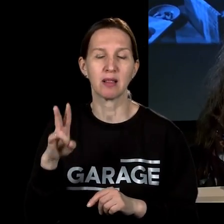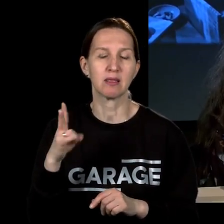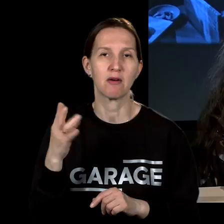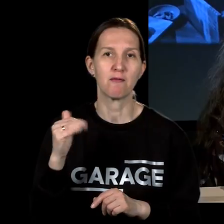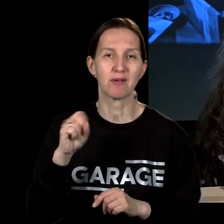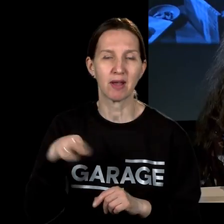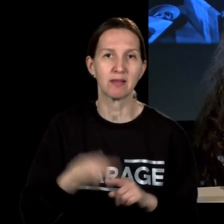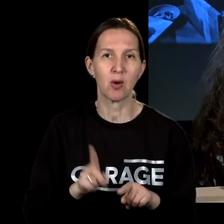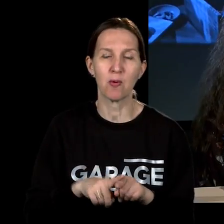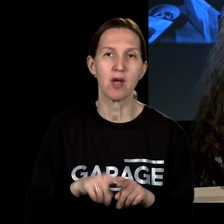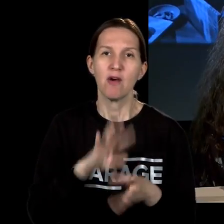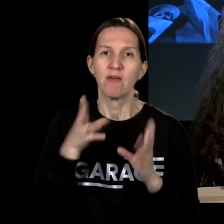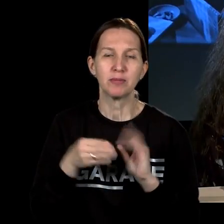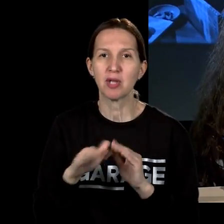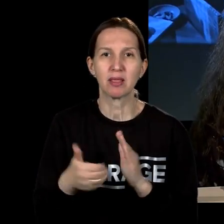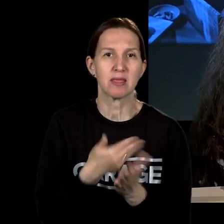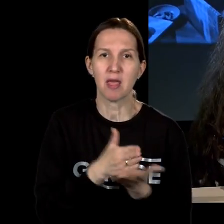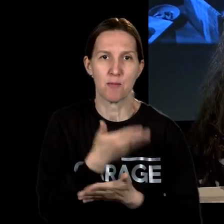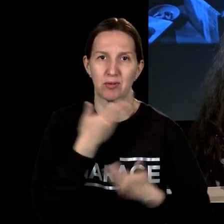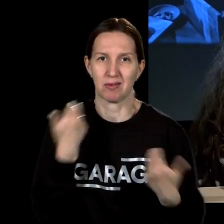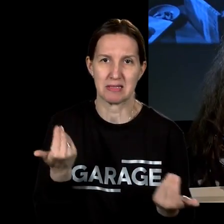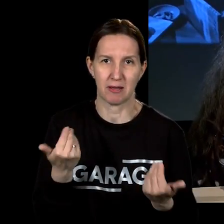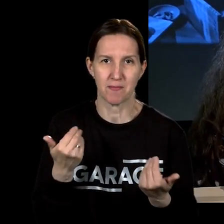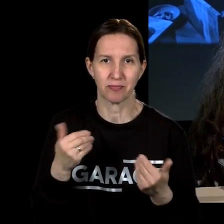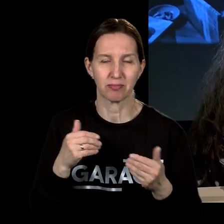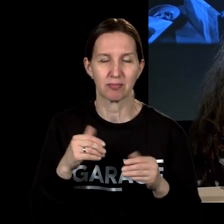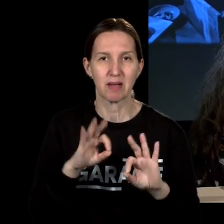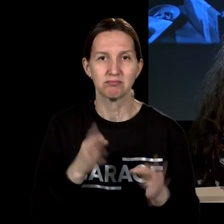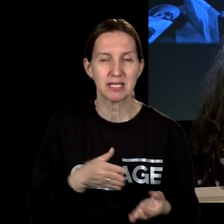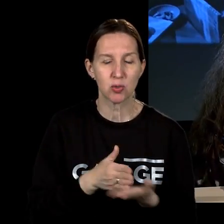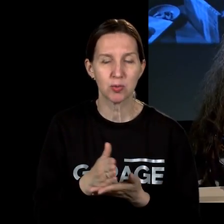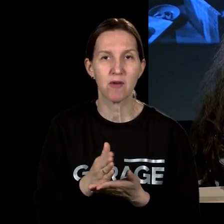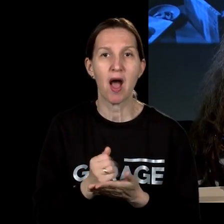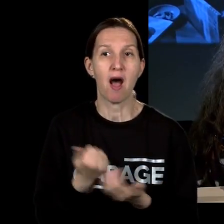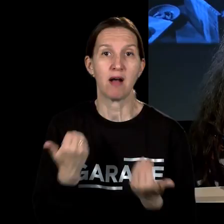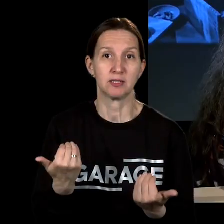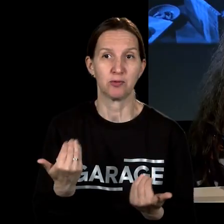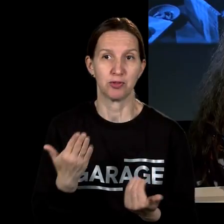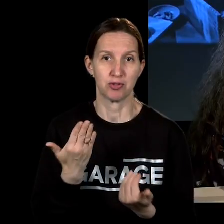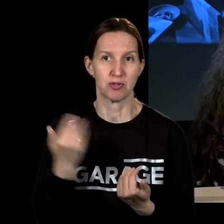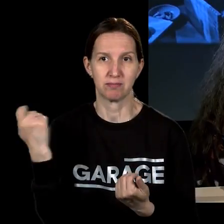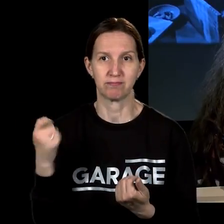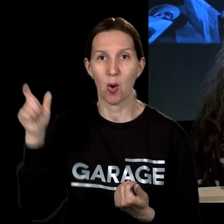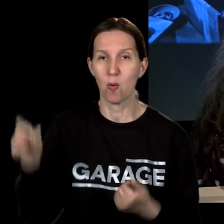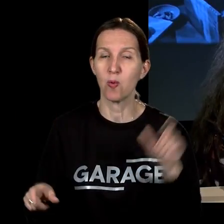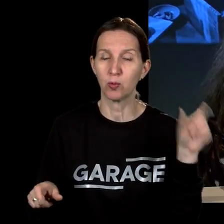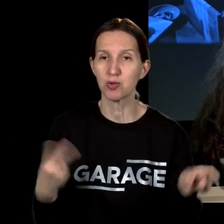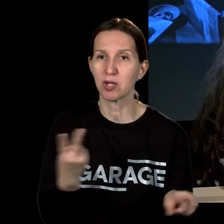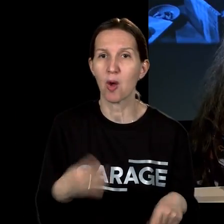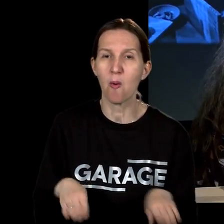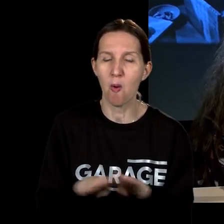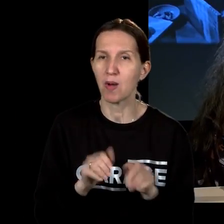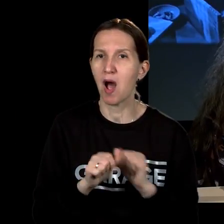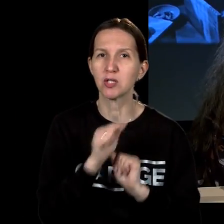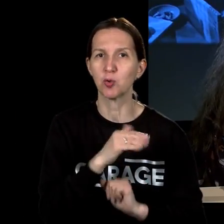вот принципиально немодернистская. Но что касается наших сегодняшних героев, чем еще они интересны, это тем, что оба они, особенно